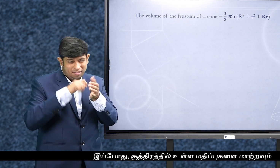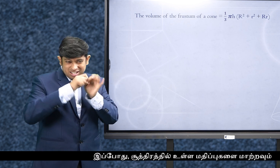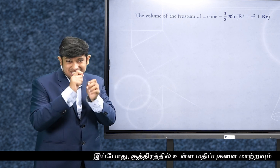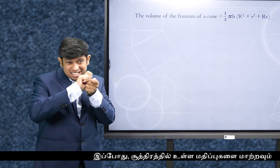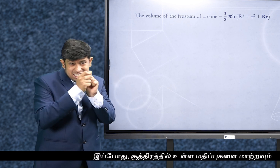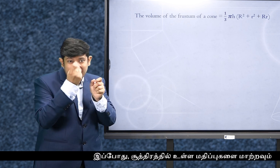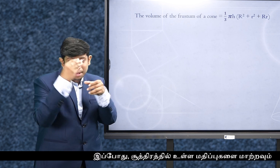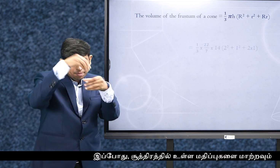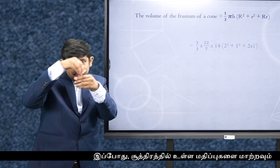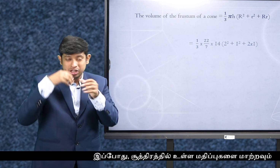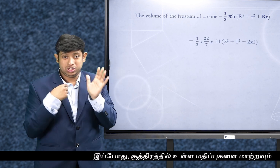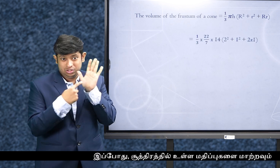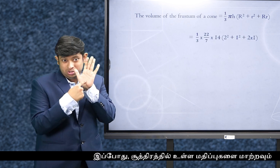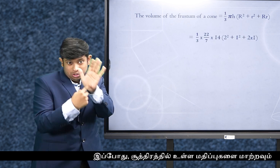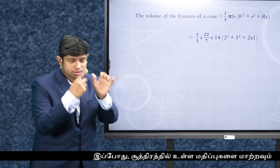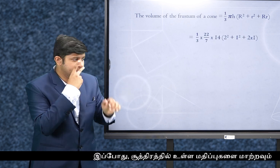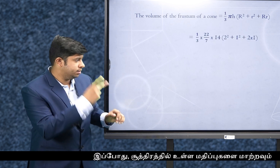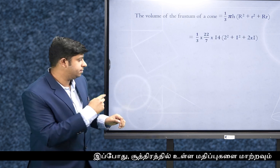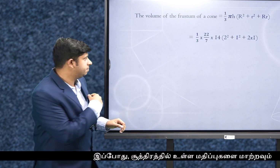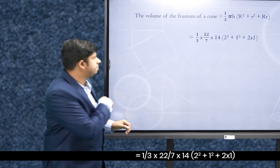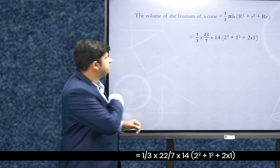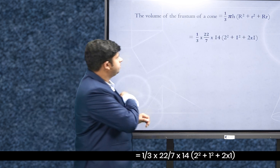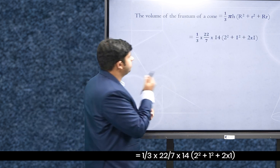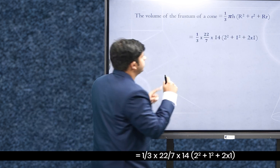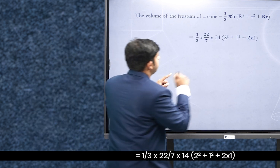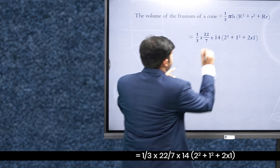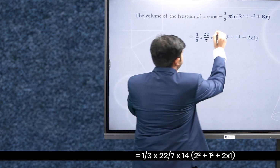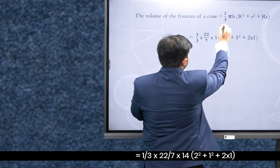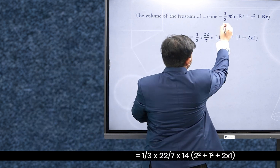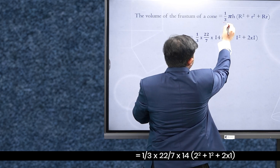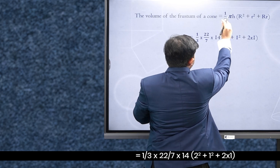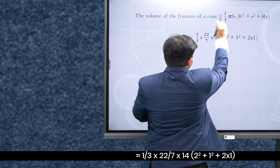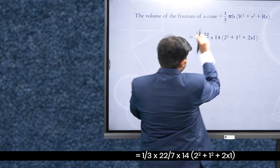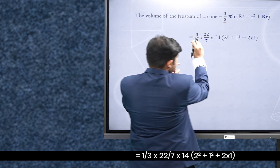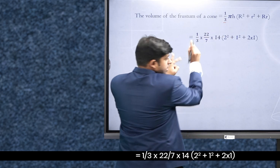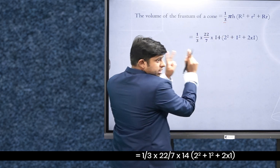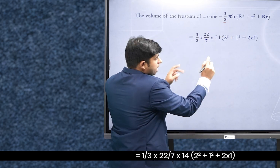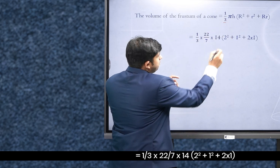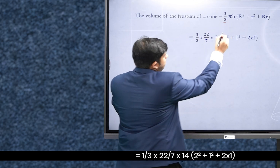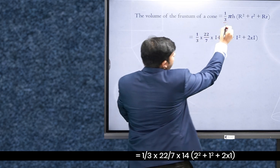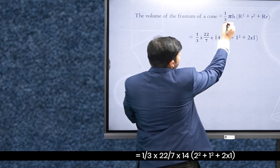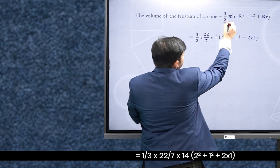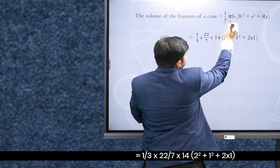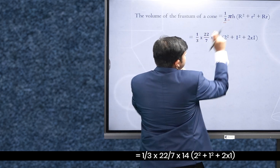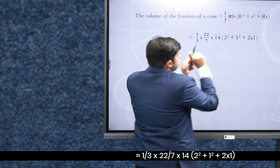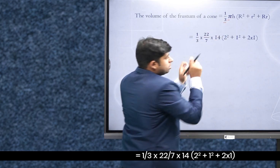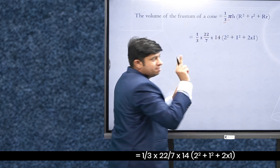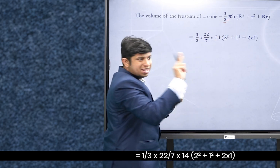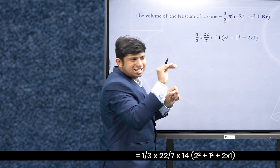இப்போது சூத்திரத்தில் உள்ள மதிப்புகளை மாற்றவும். ஈடு 1/3 பெருக்கல் 22/7